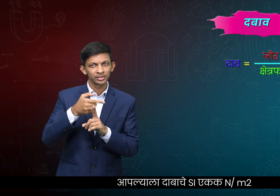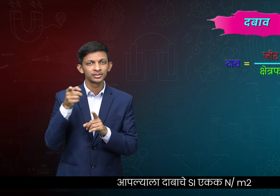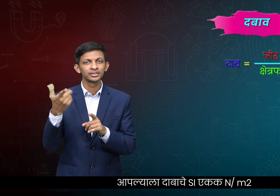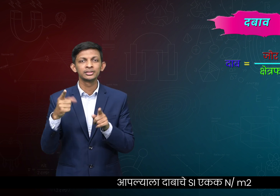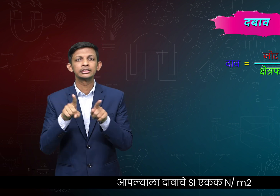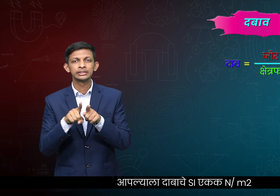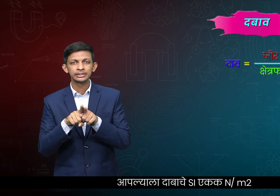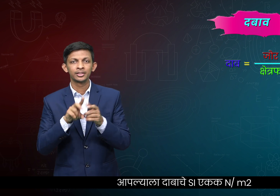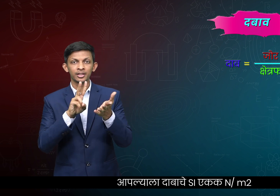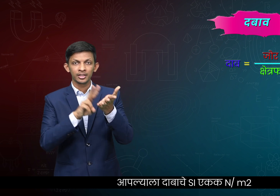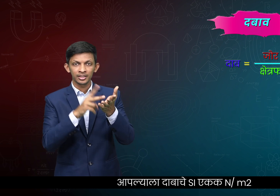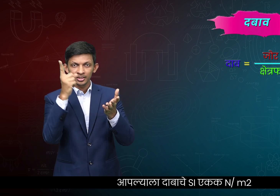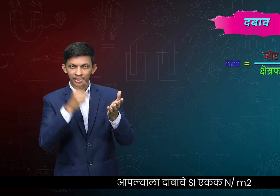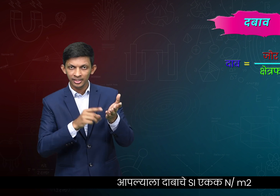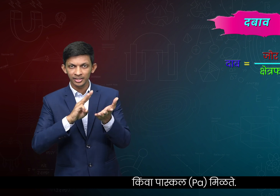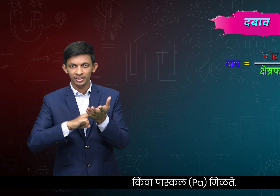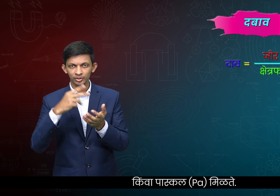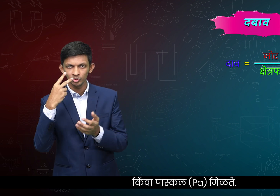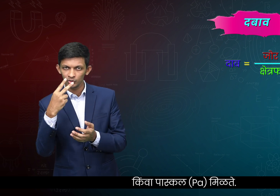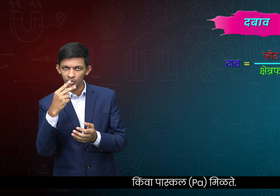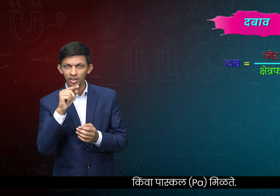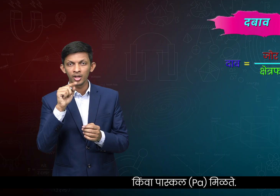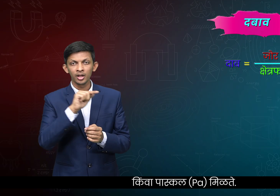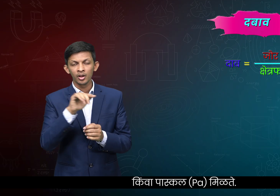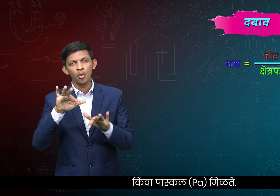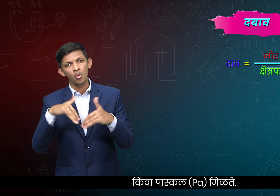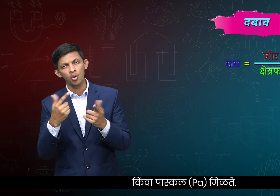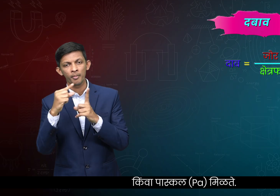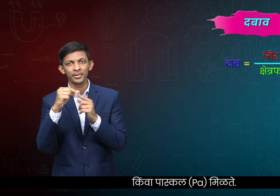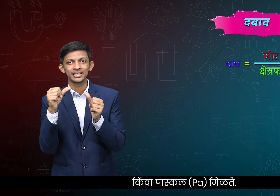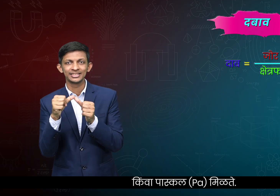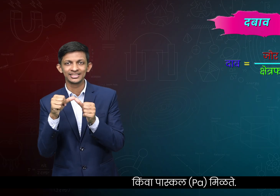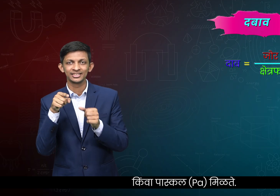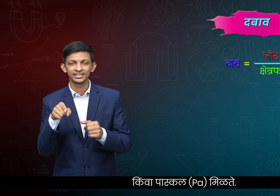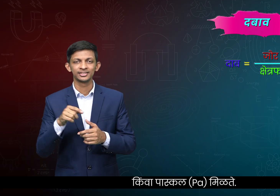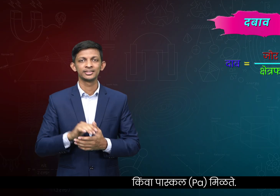एकक न्यूटन पर मीटर स्क्वेअर किंवा पास्कल असे मिळते.